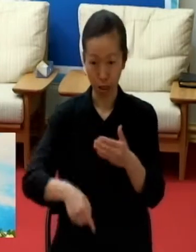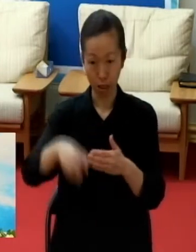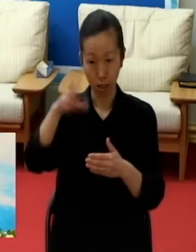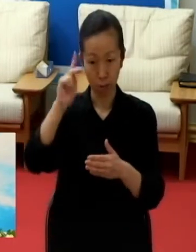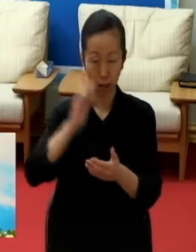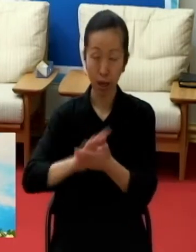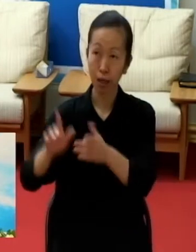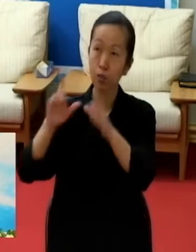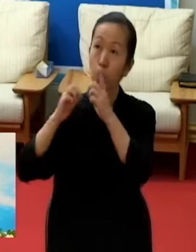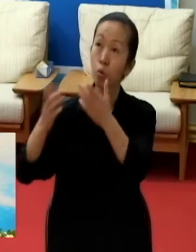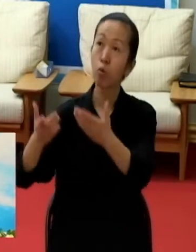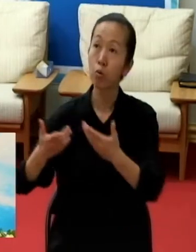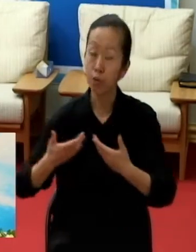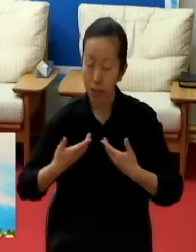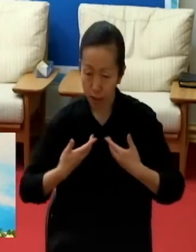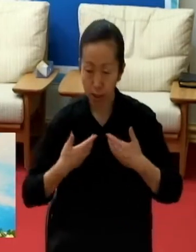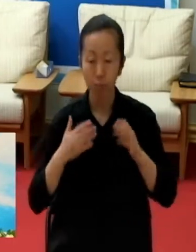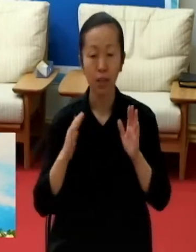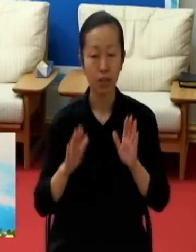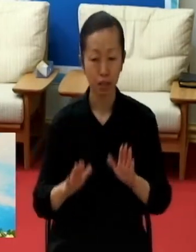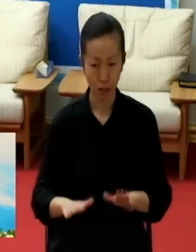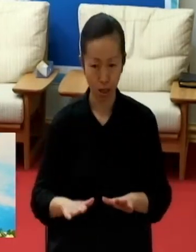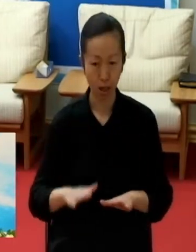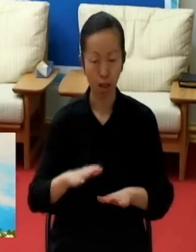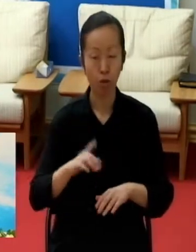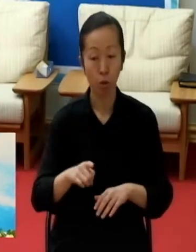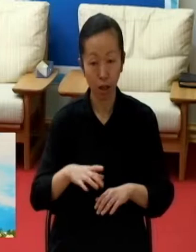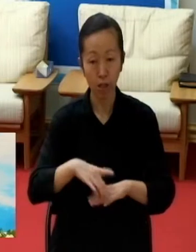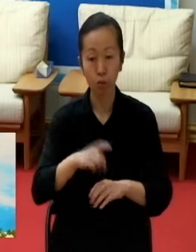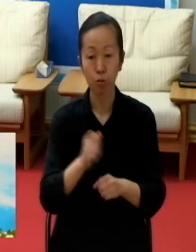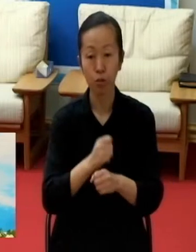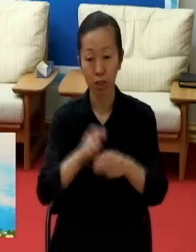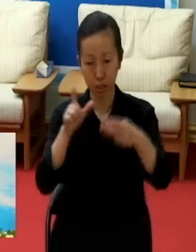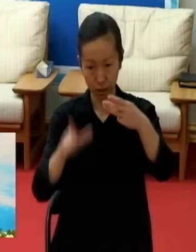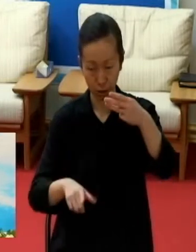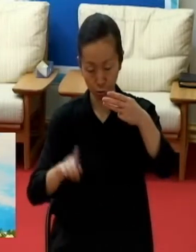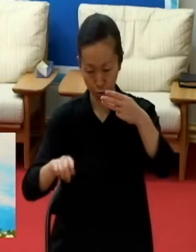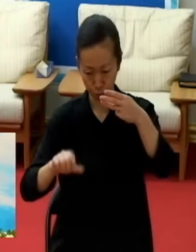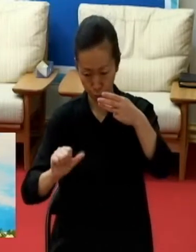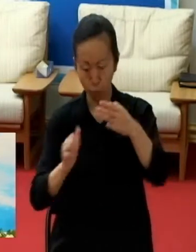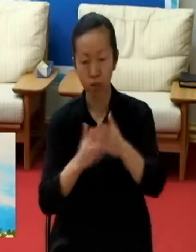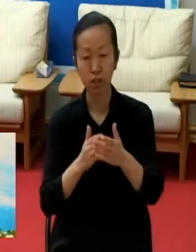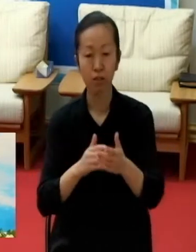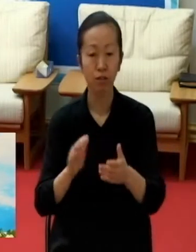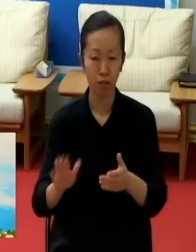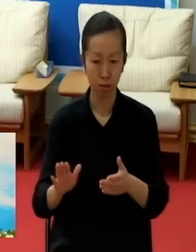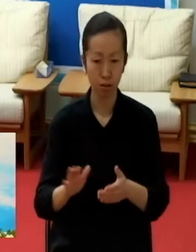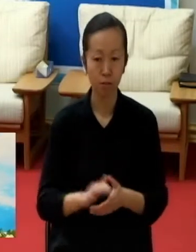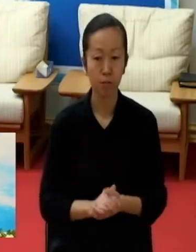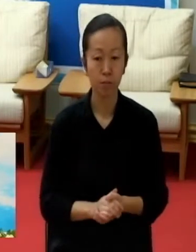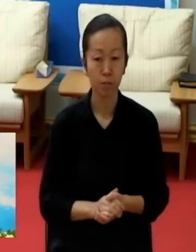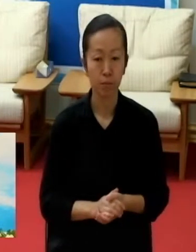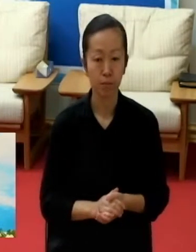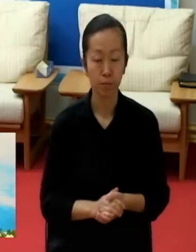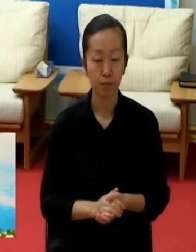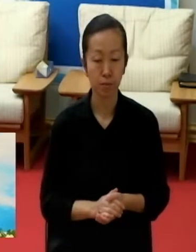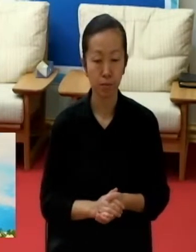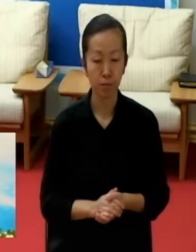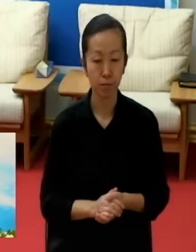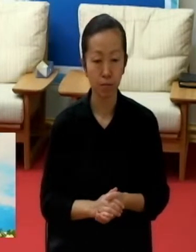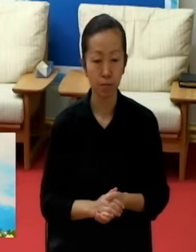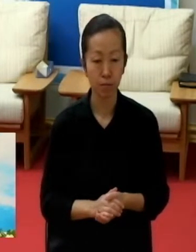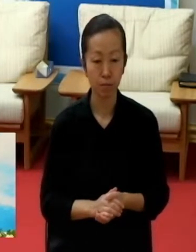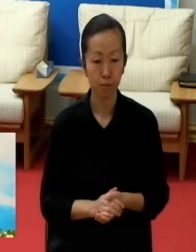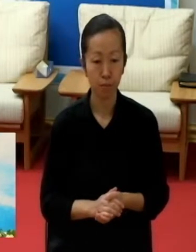回答をくださいました。 그게 바로 창세기 3장 15절입니다. それが創世記3章15節です。 여자의 후손이 그리스도를 보내